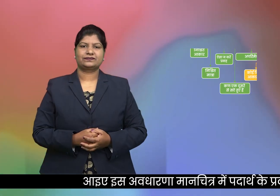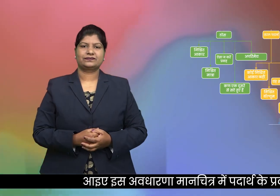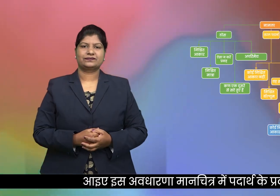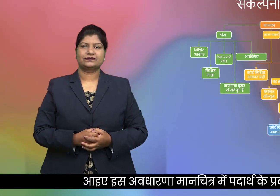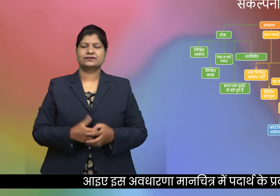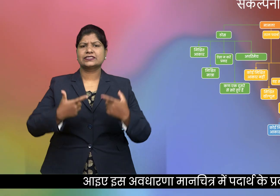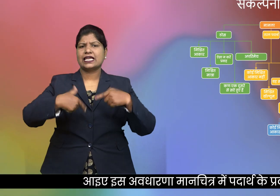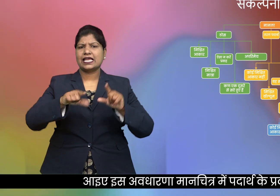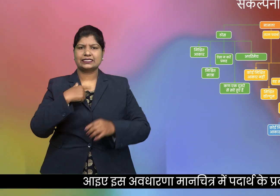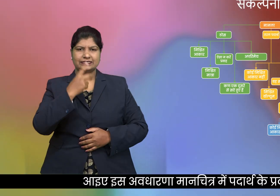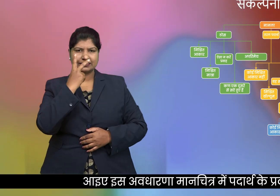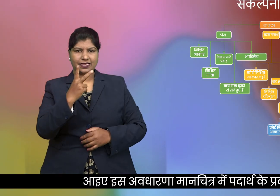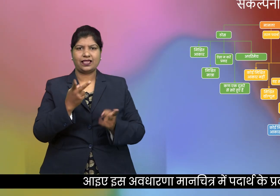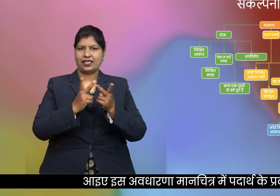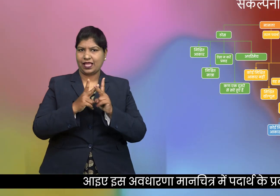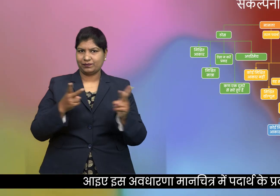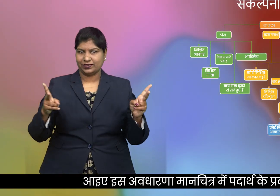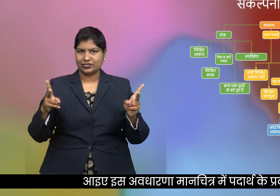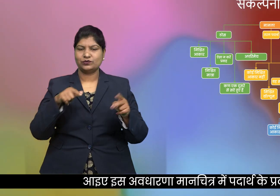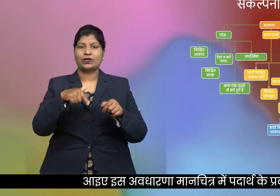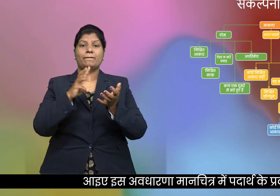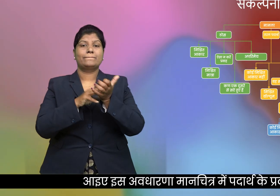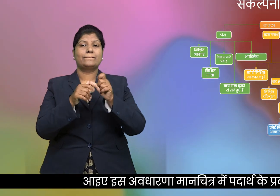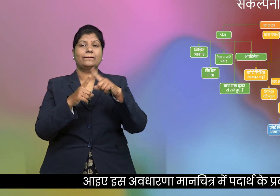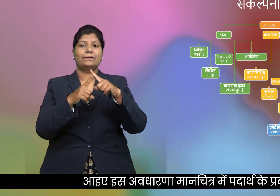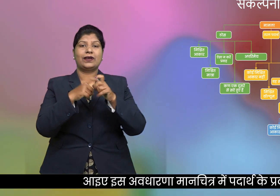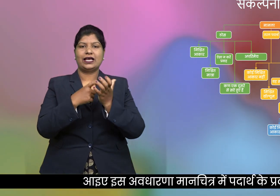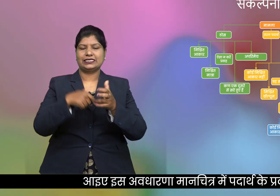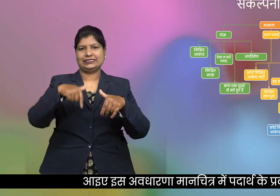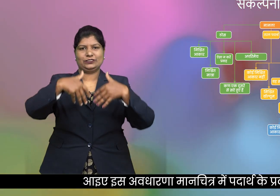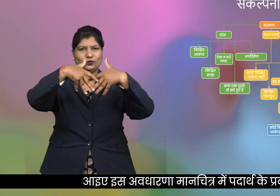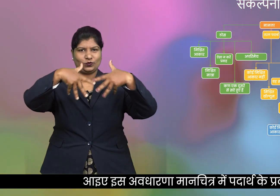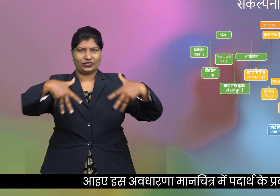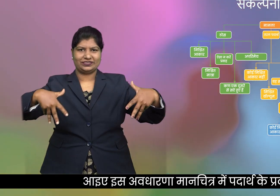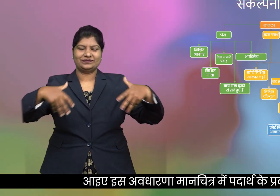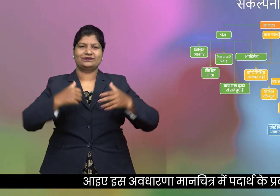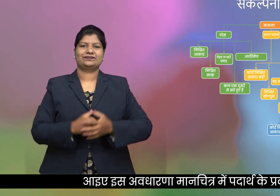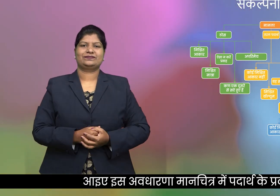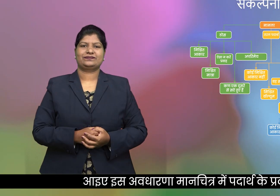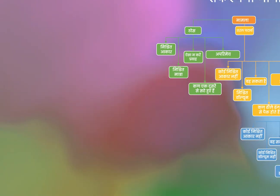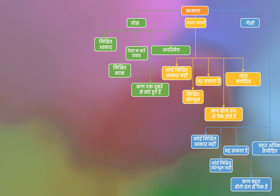आइए इस अवधारणा मानचित्र में पदार्थ के प्रकार देखें।